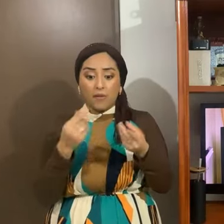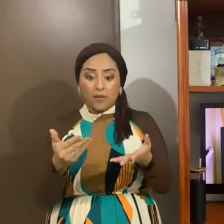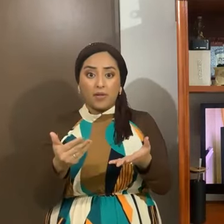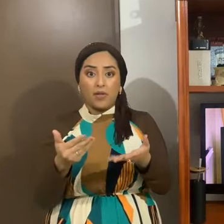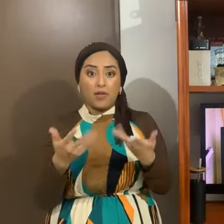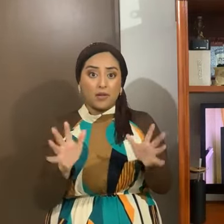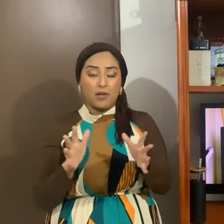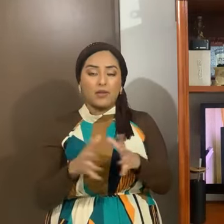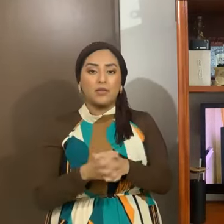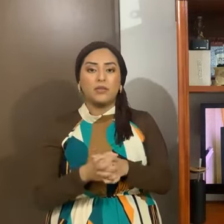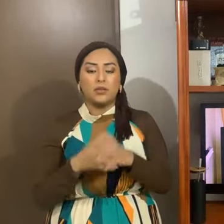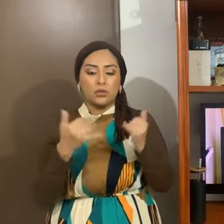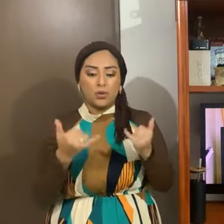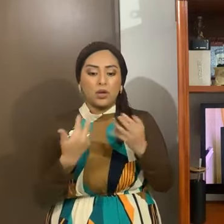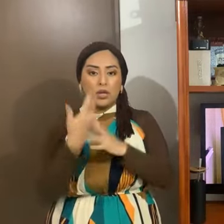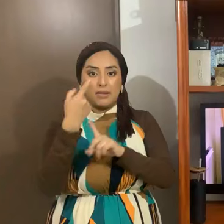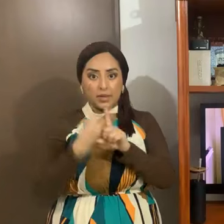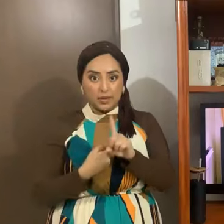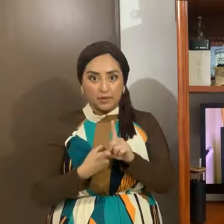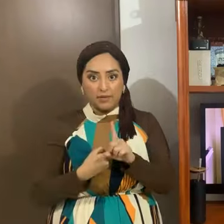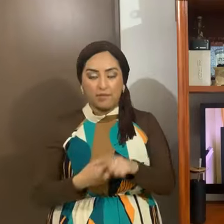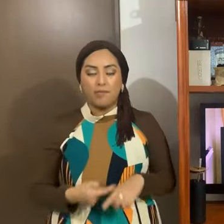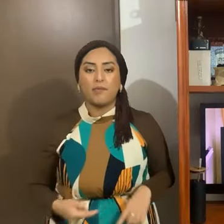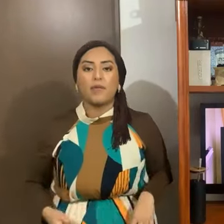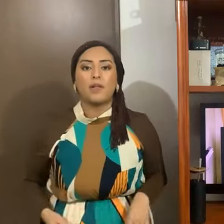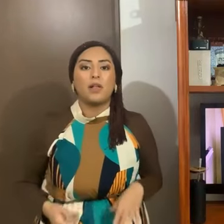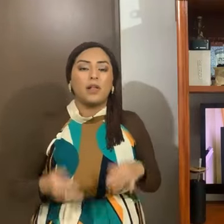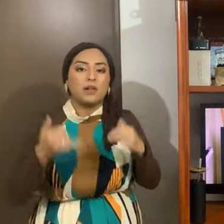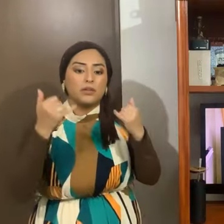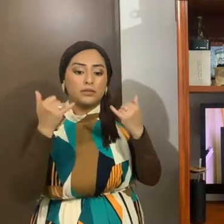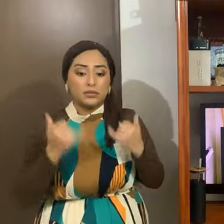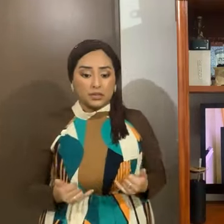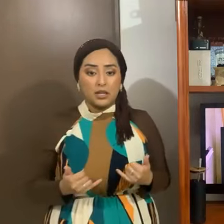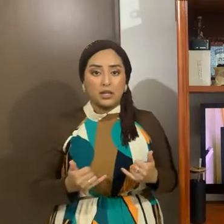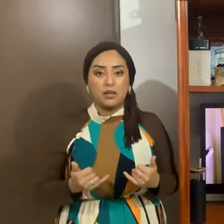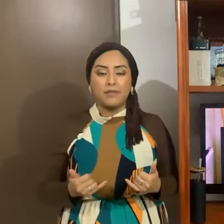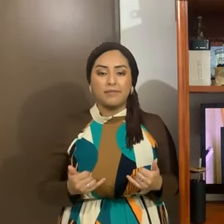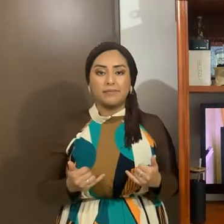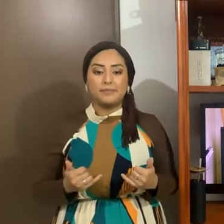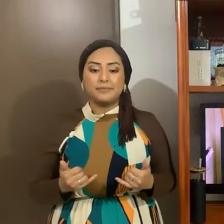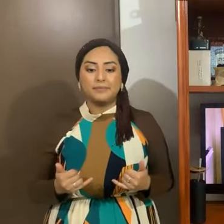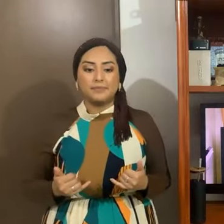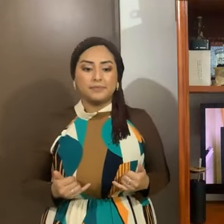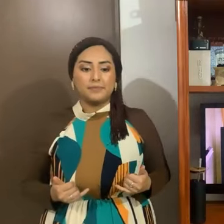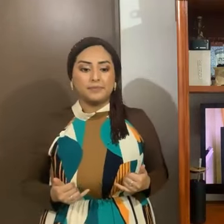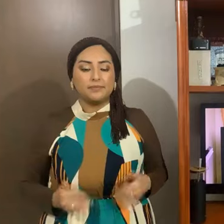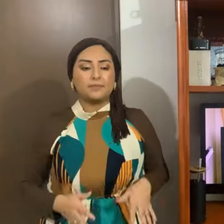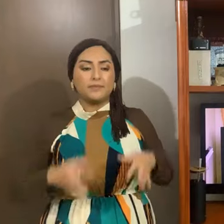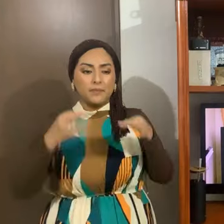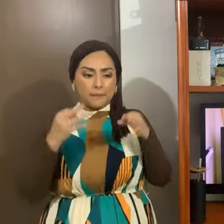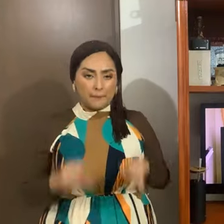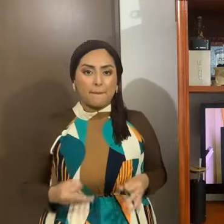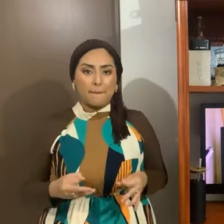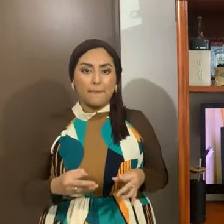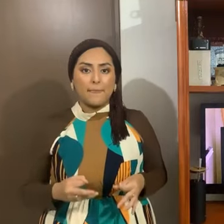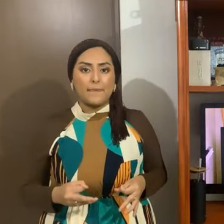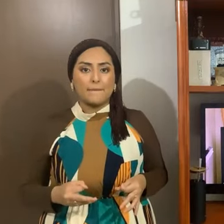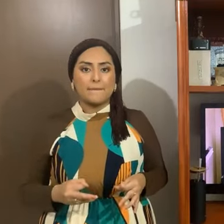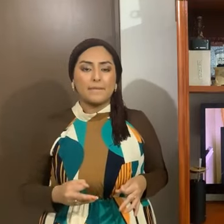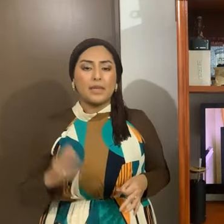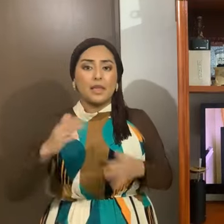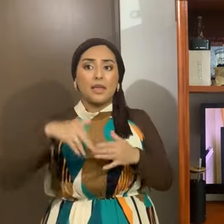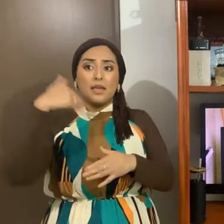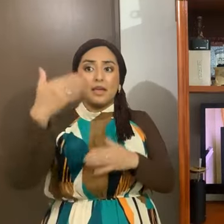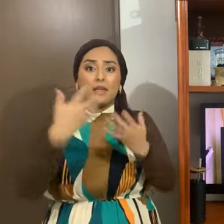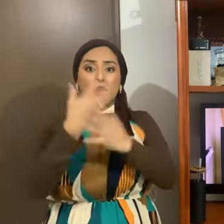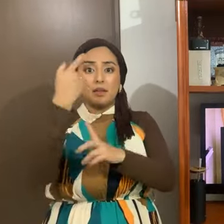ya, no. A ver, hoy estamos en Rosh Hodesh. Hoy hagamos ese compromiso y al